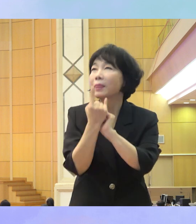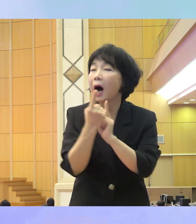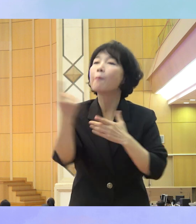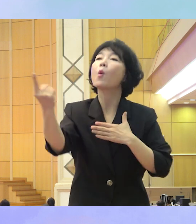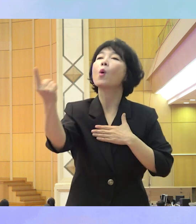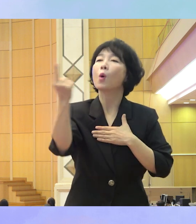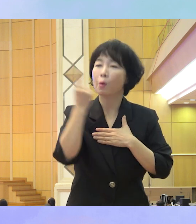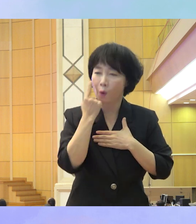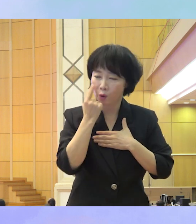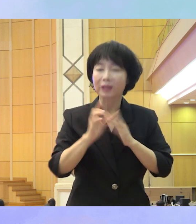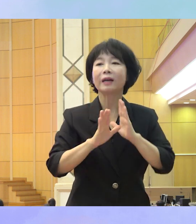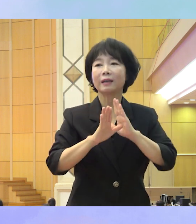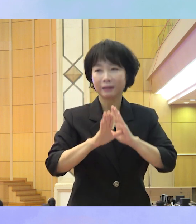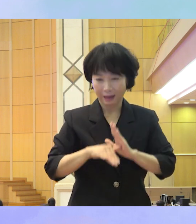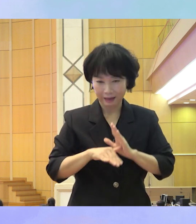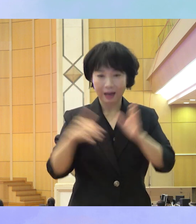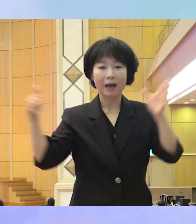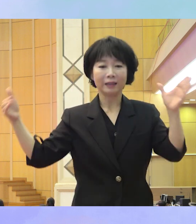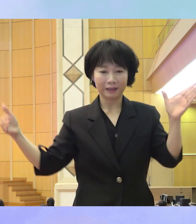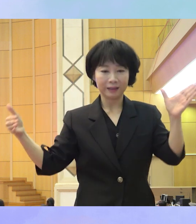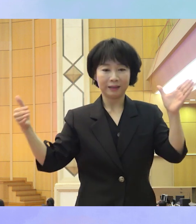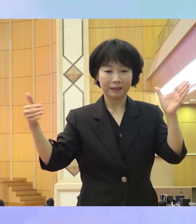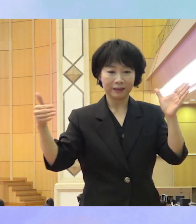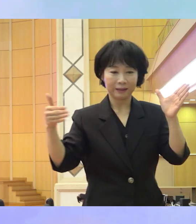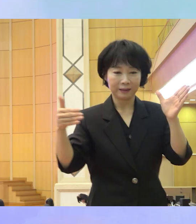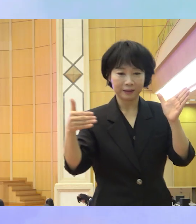주님을 만나볼 때까지